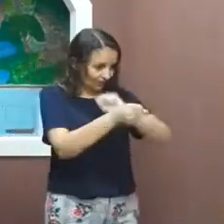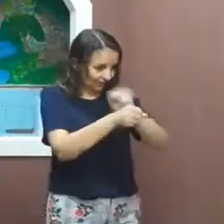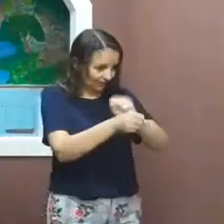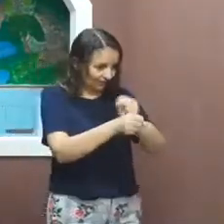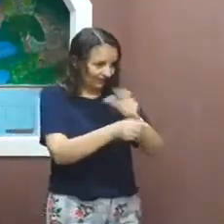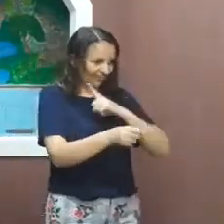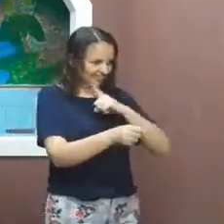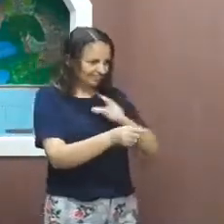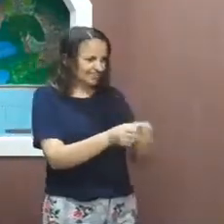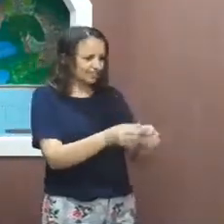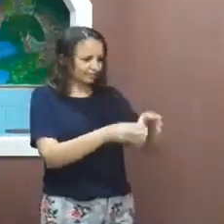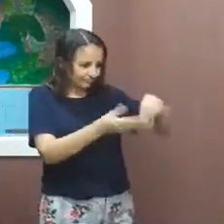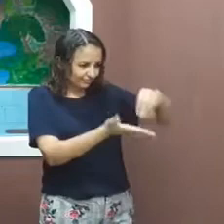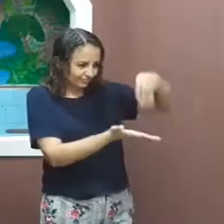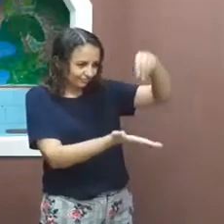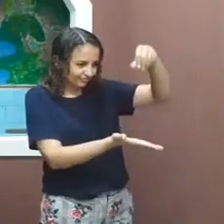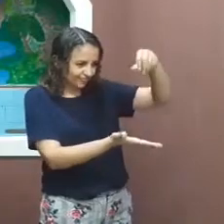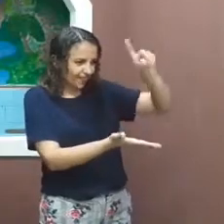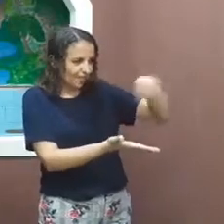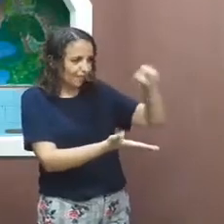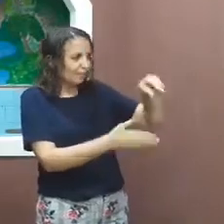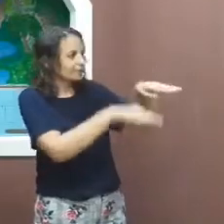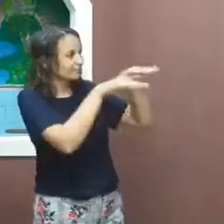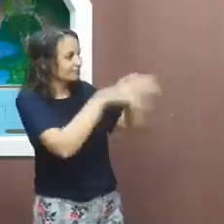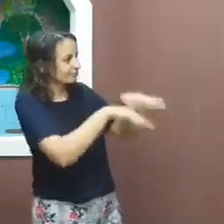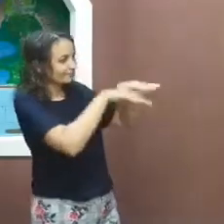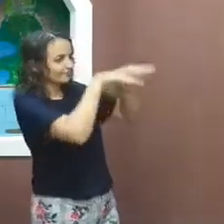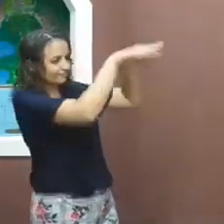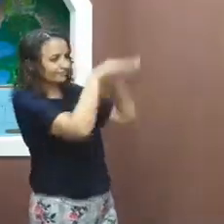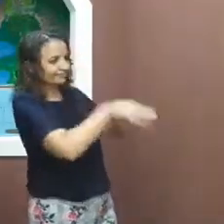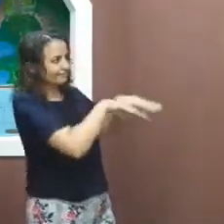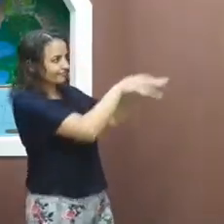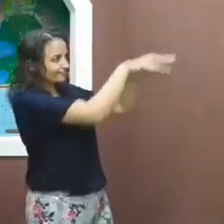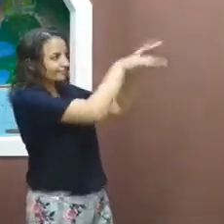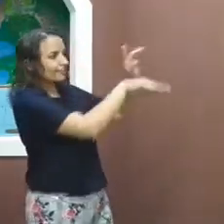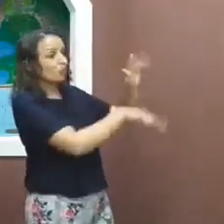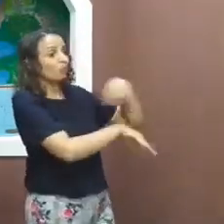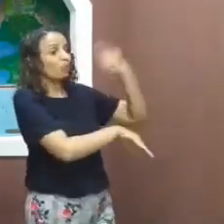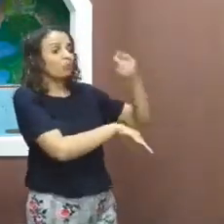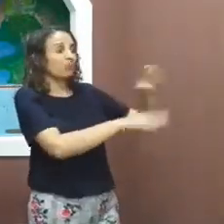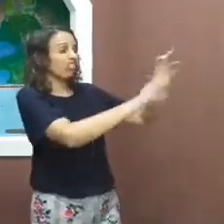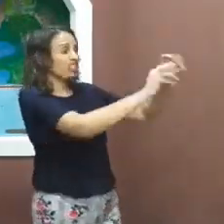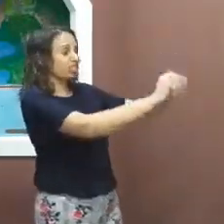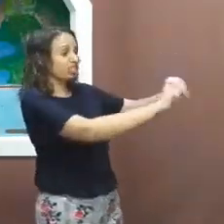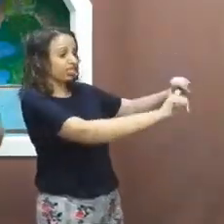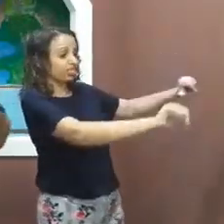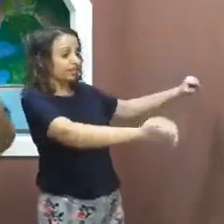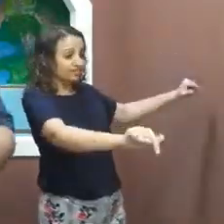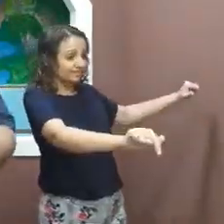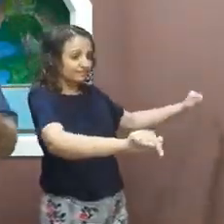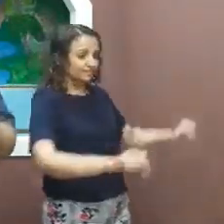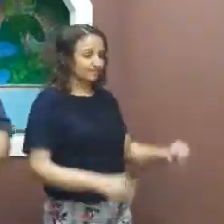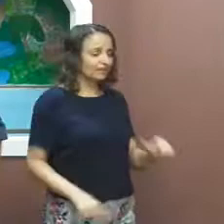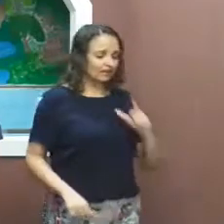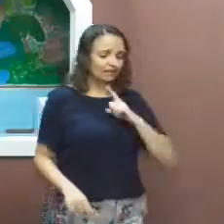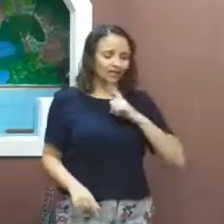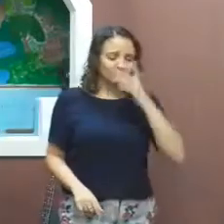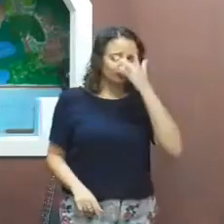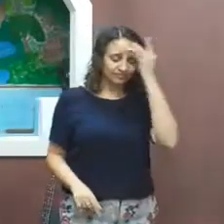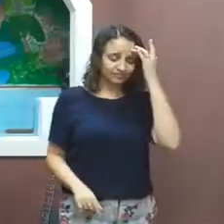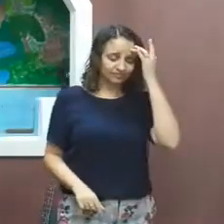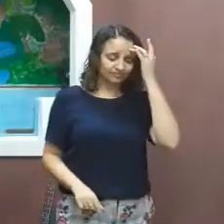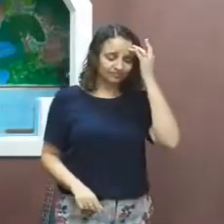guardava tanto, mas depois caruchava, se perdia. Gente que gasta a vida, o